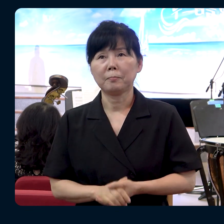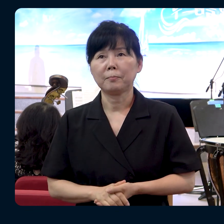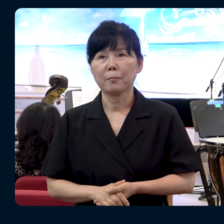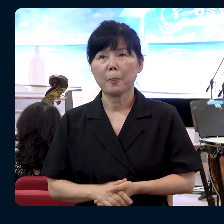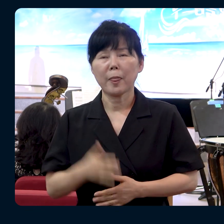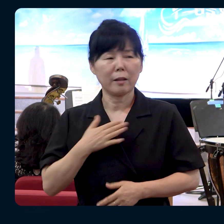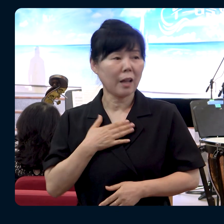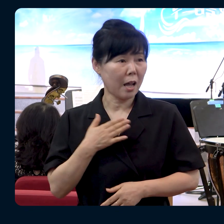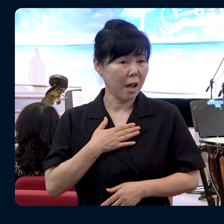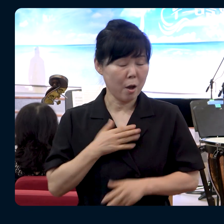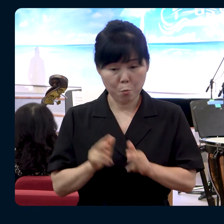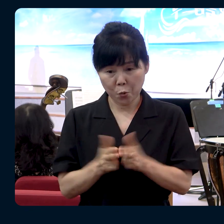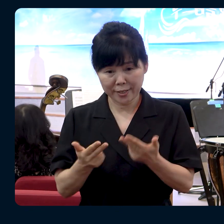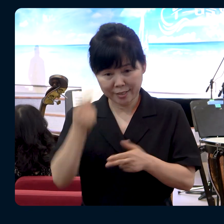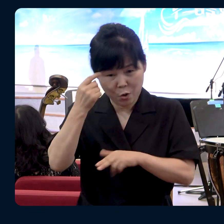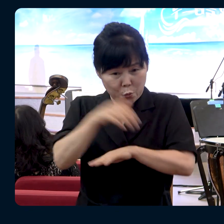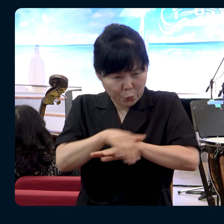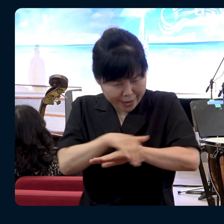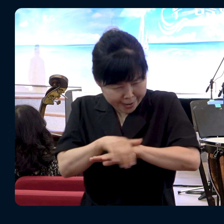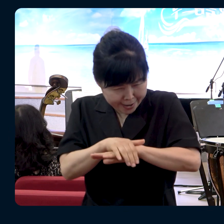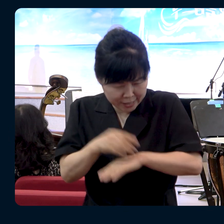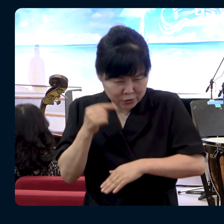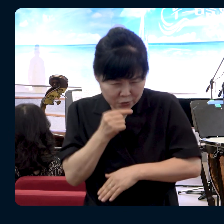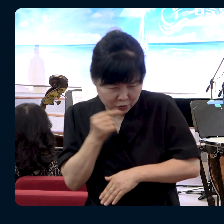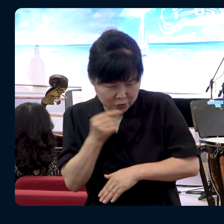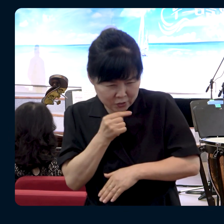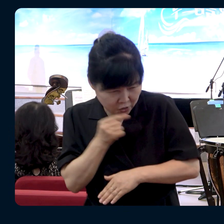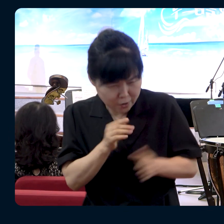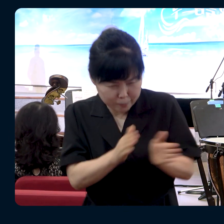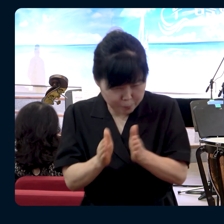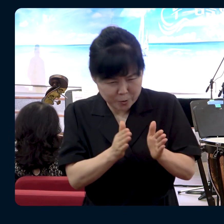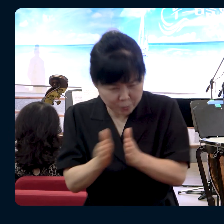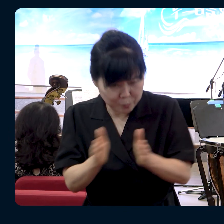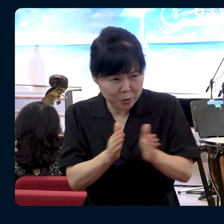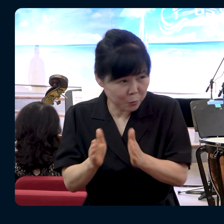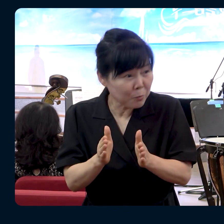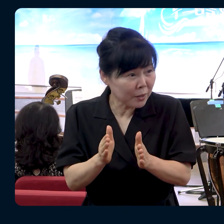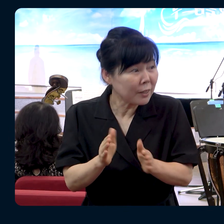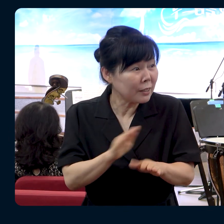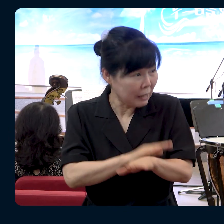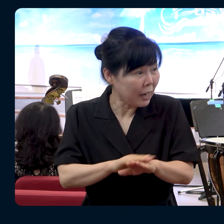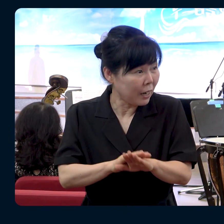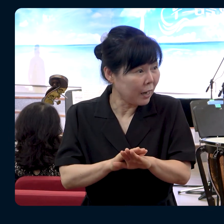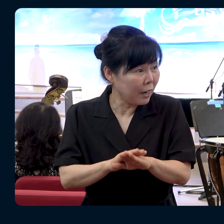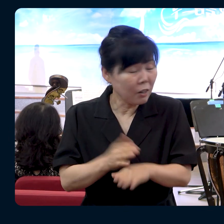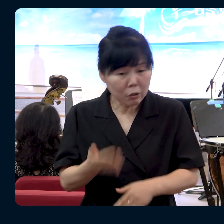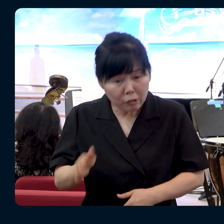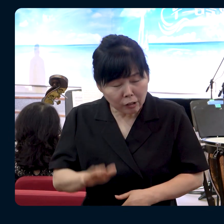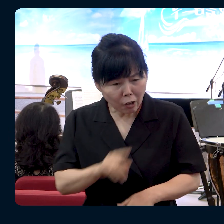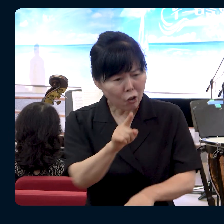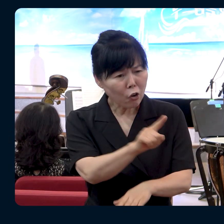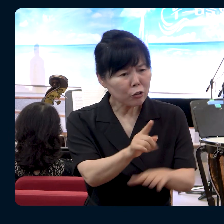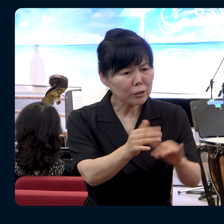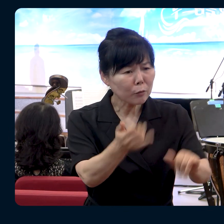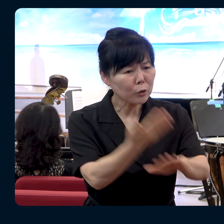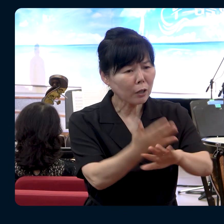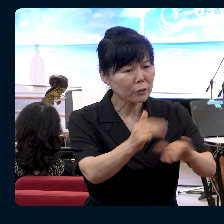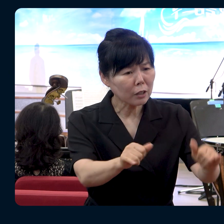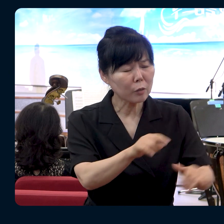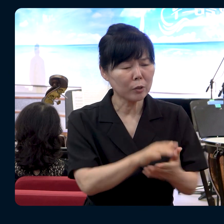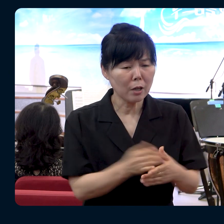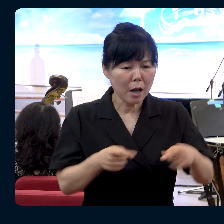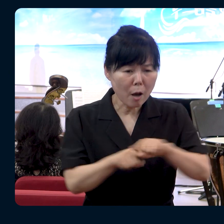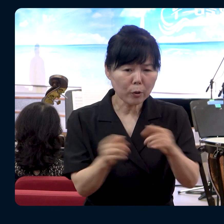계획적인 사람이에요. 그리고 계획이 흐트러지면 너무너무 마음이 힘든 사람입니다. 근데 어떤 사람과 같이 일을